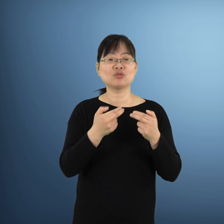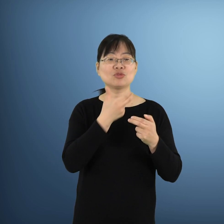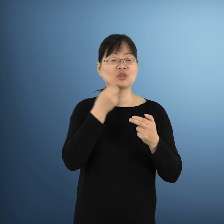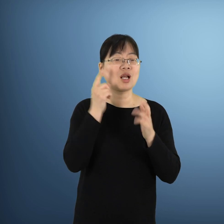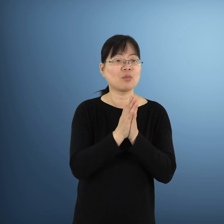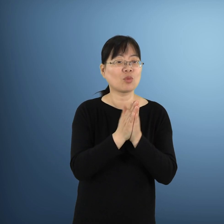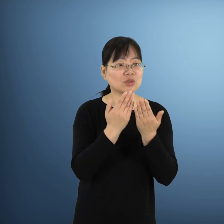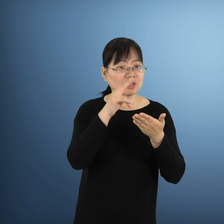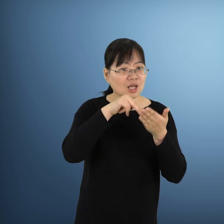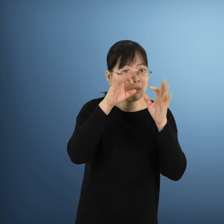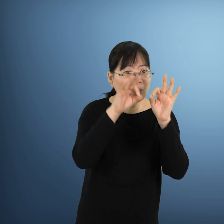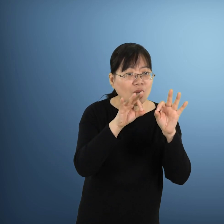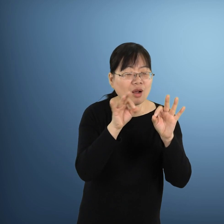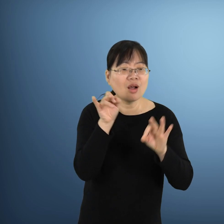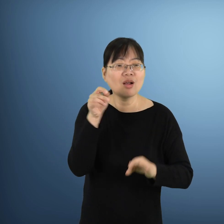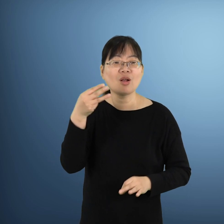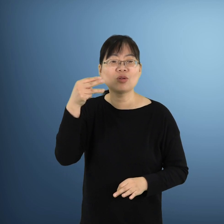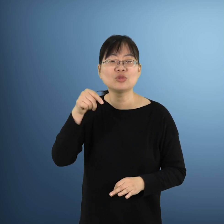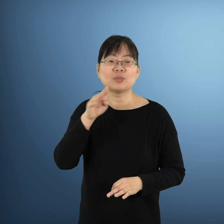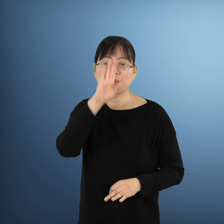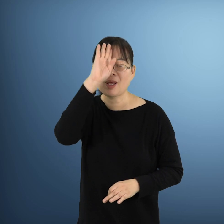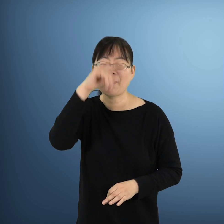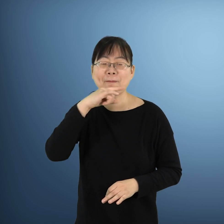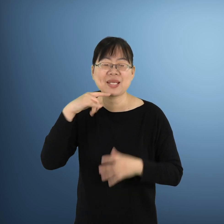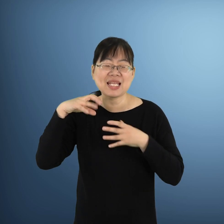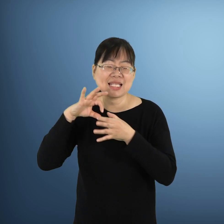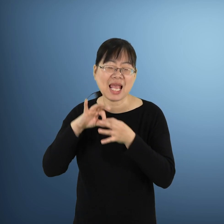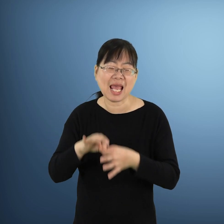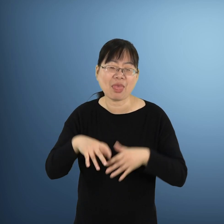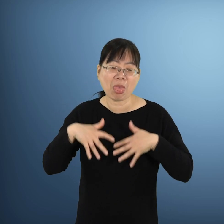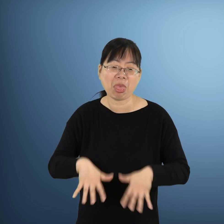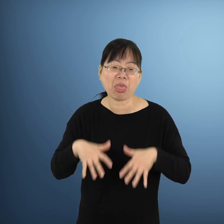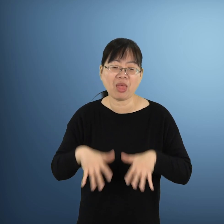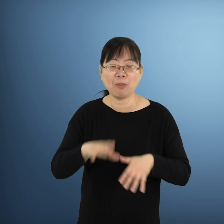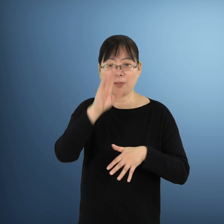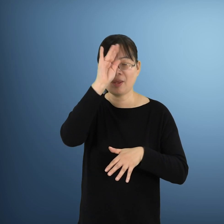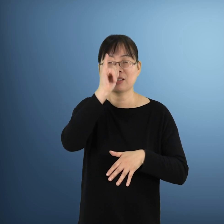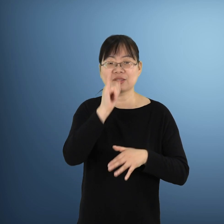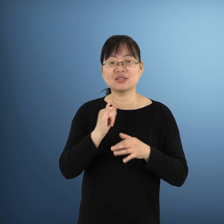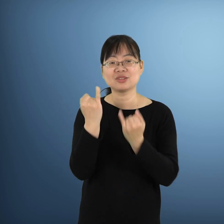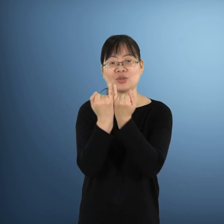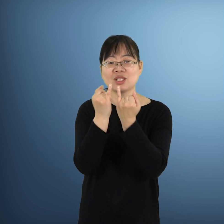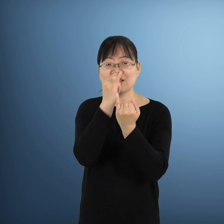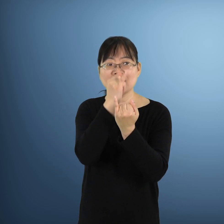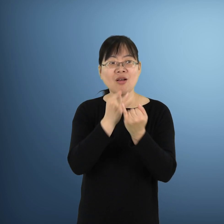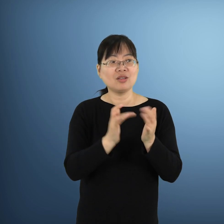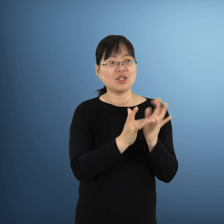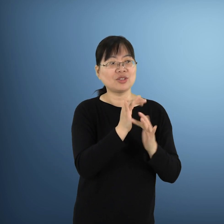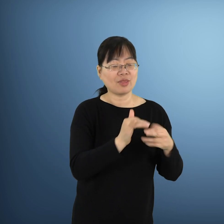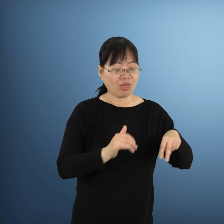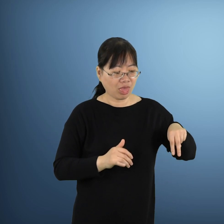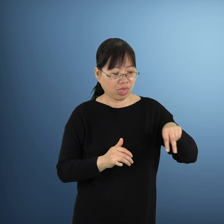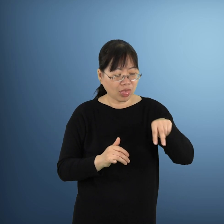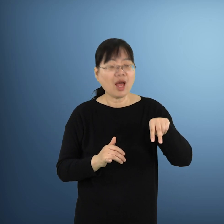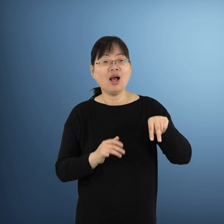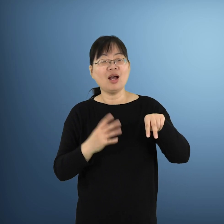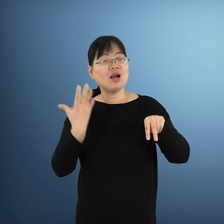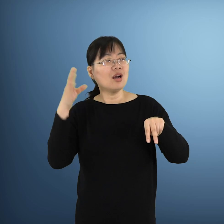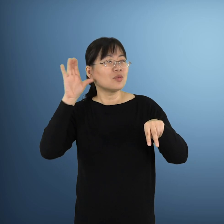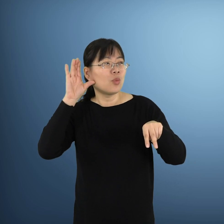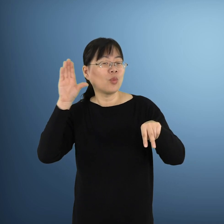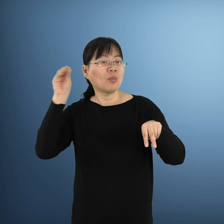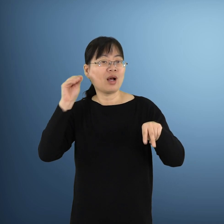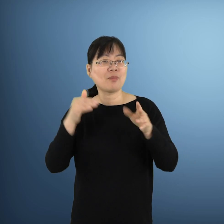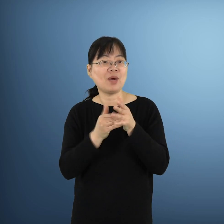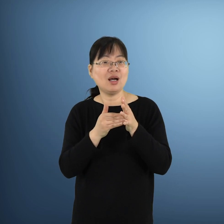누가복음에 혈류병 앓는 여인이 있어요. 예수님 지나간다는 말씀을 듣고 군중을 비집고 들어와서